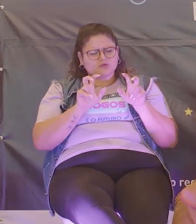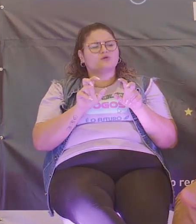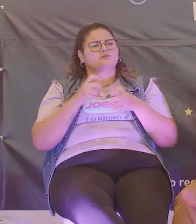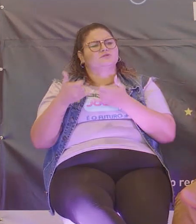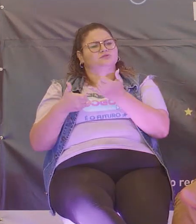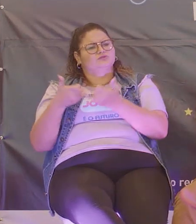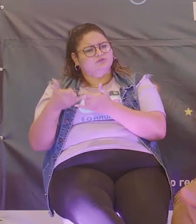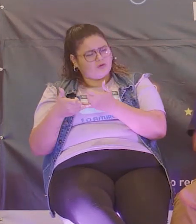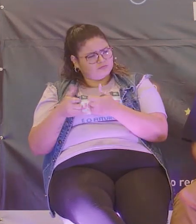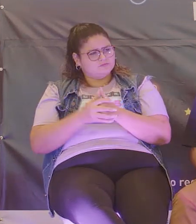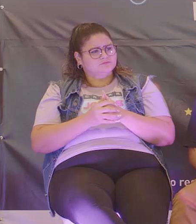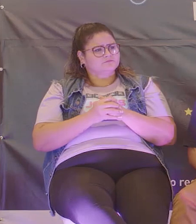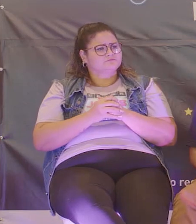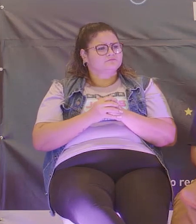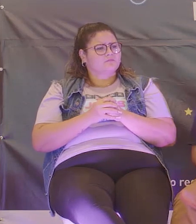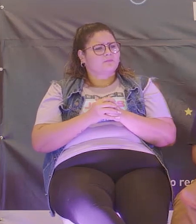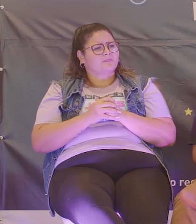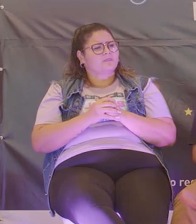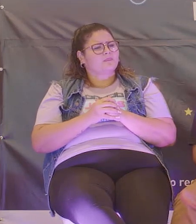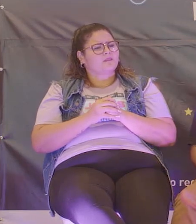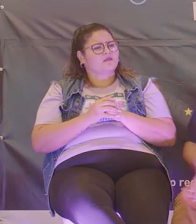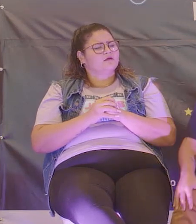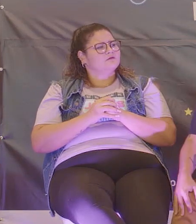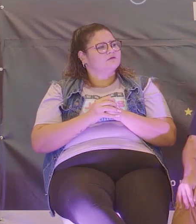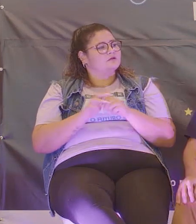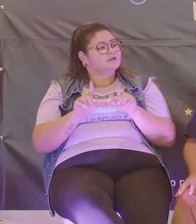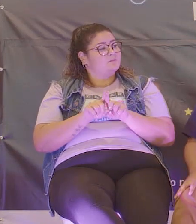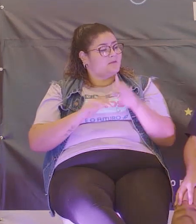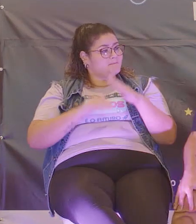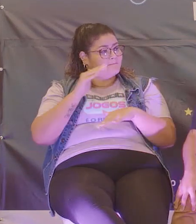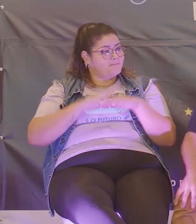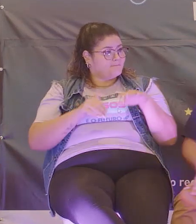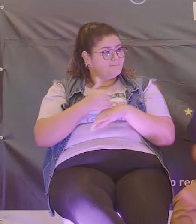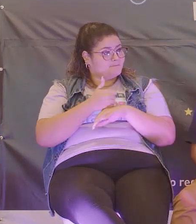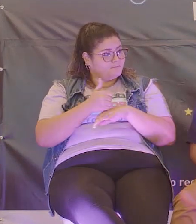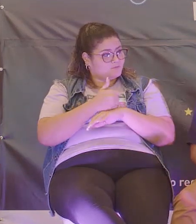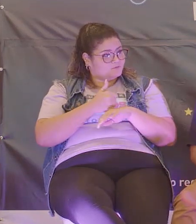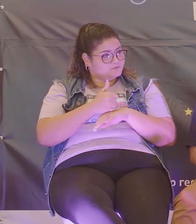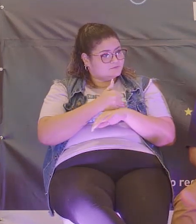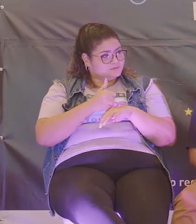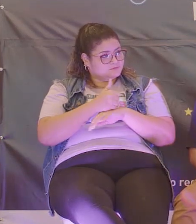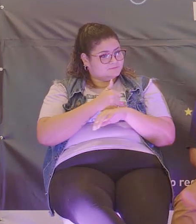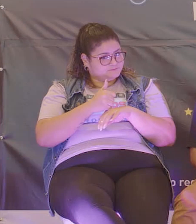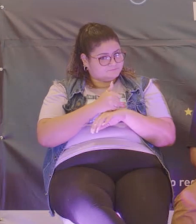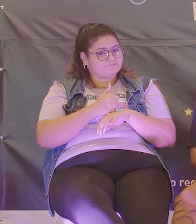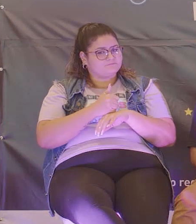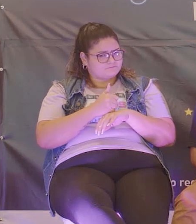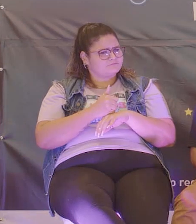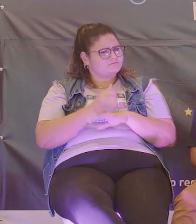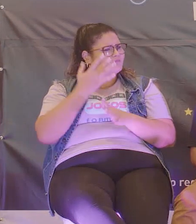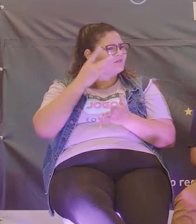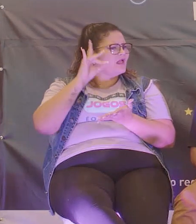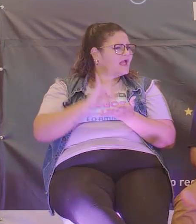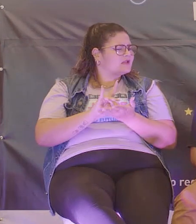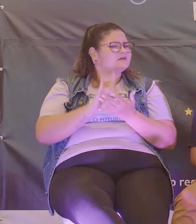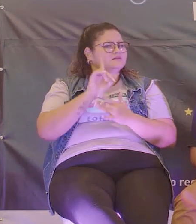jogos, né, na parte da cultura e da educação, na parte das profissões, né? Hoje aí com a realidade virtual aí